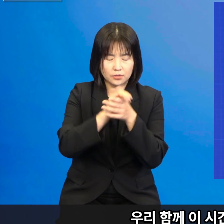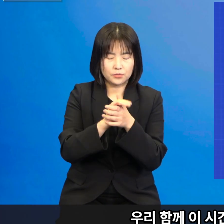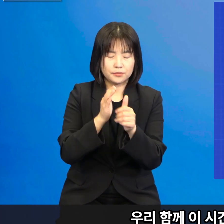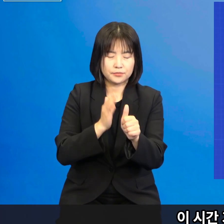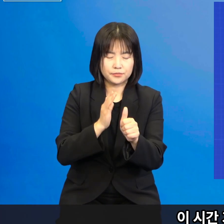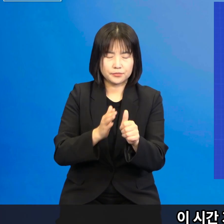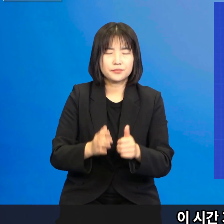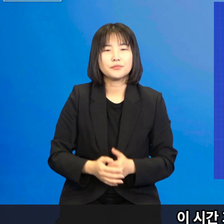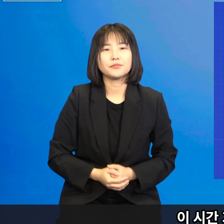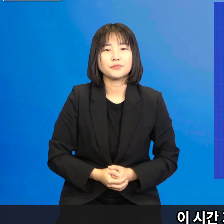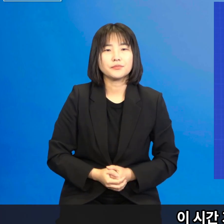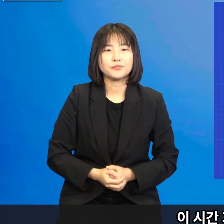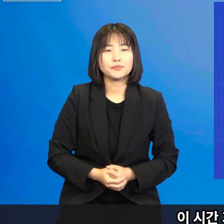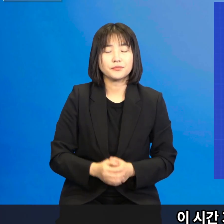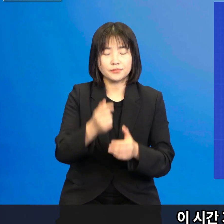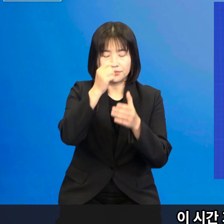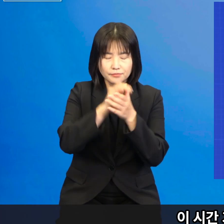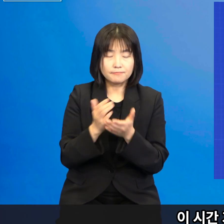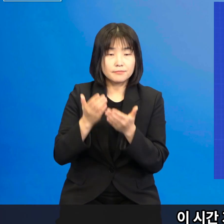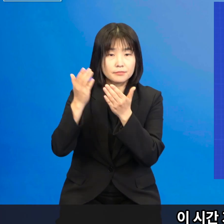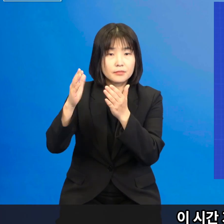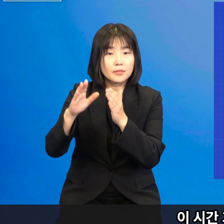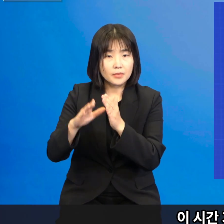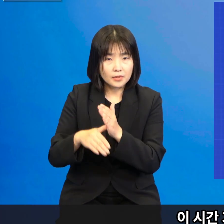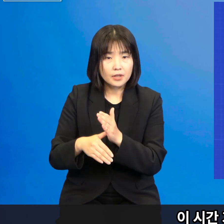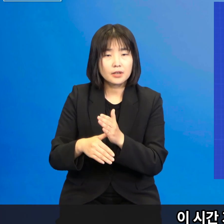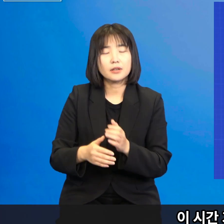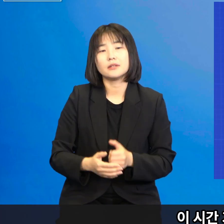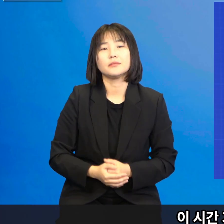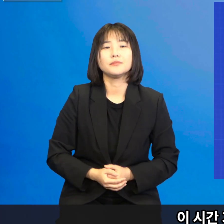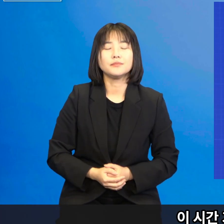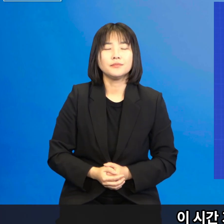기도하겠습니다. 이 시간 기도할 때